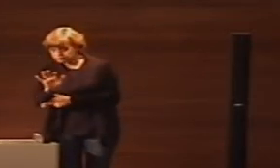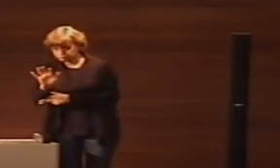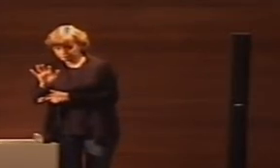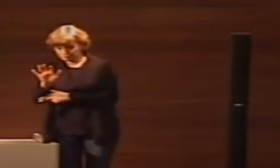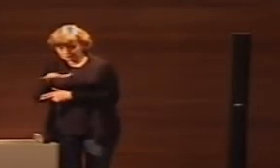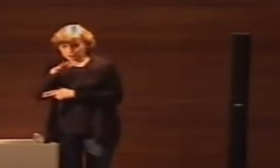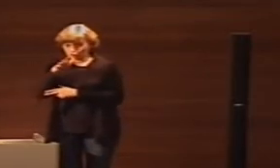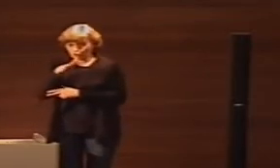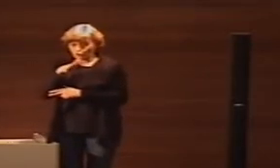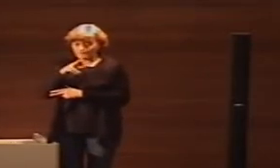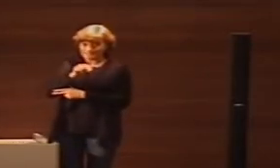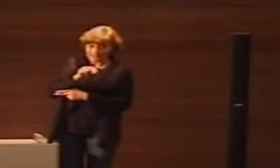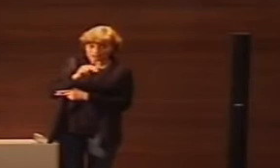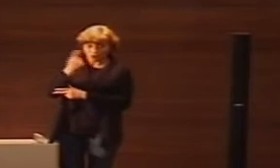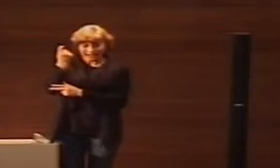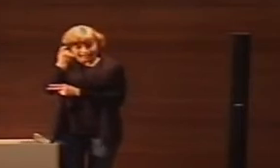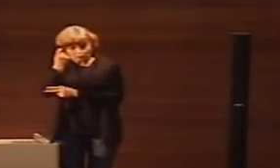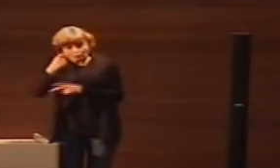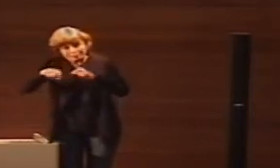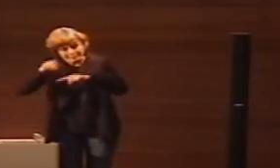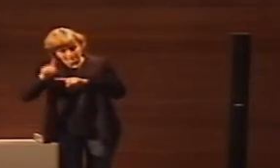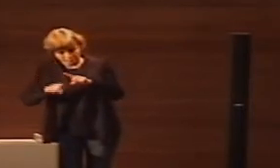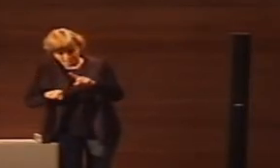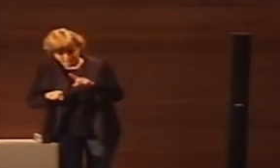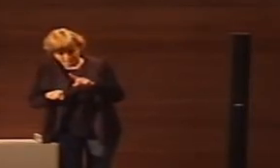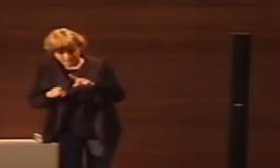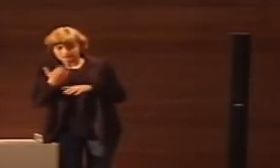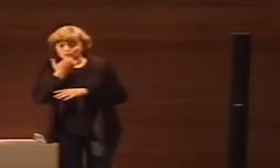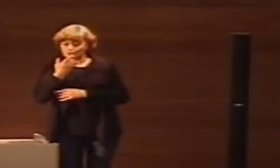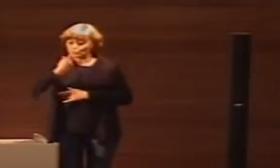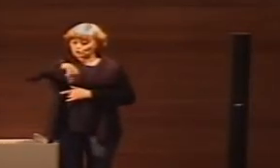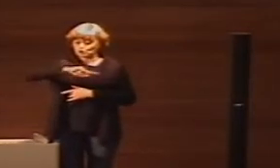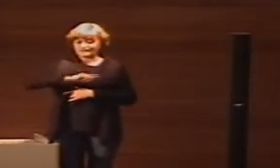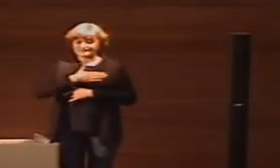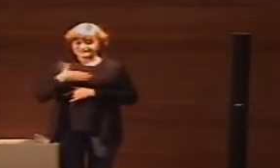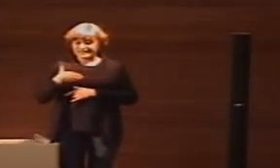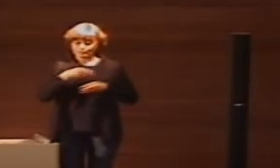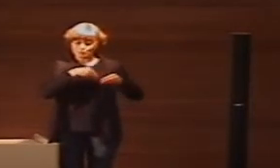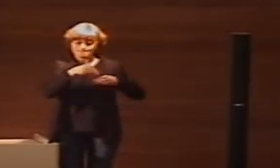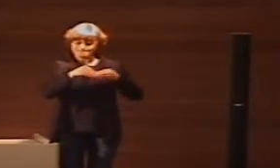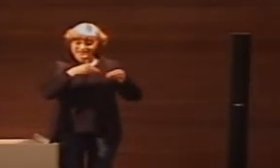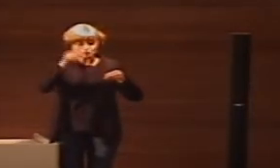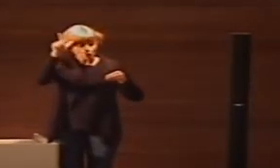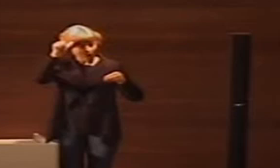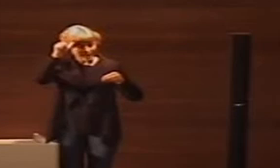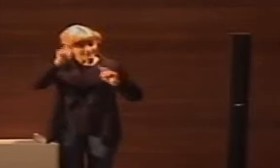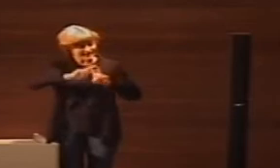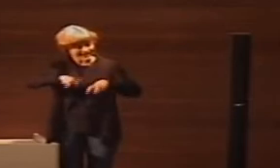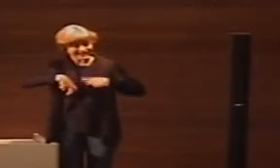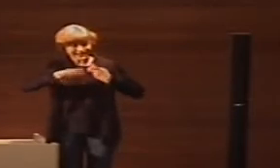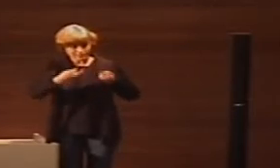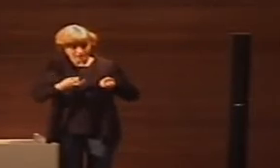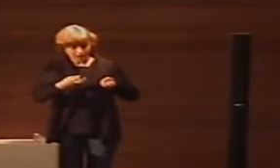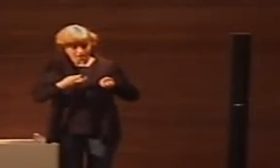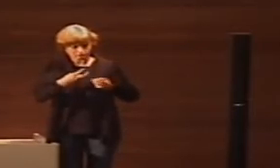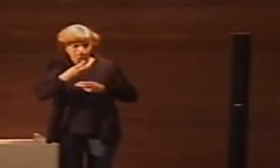función de lo caro o barato que es la alternativa, ¿no? Si nosotros queremos reciclar plástico en Alemania, sin duda, es más caro que